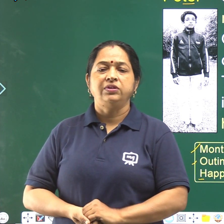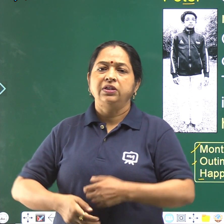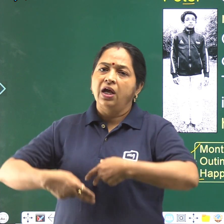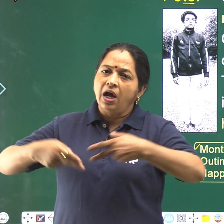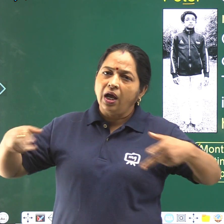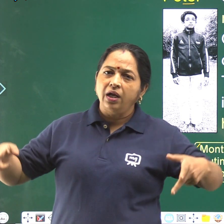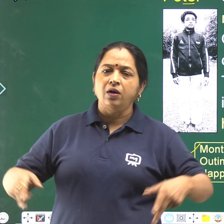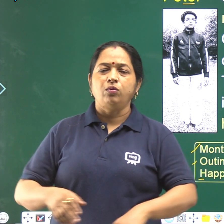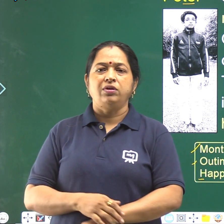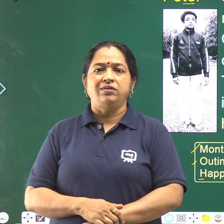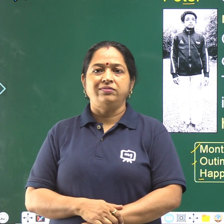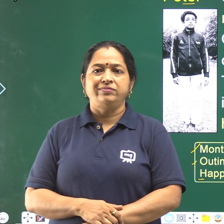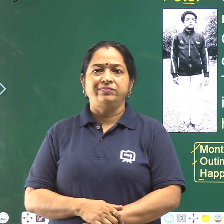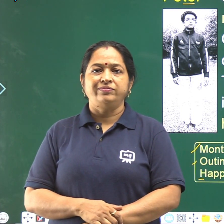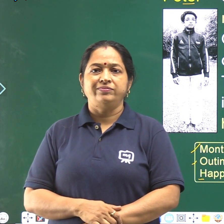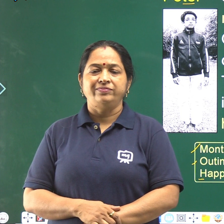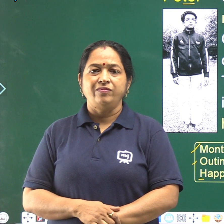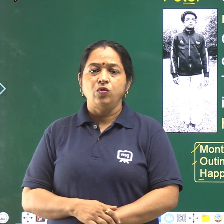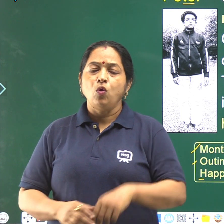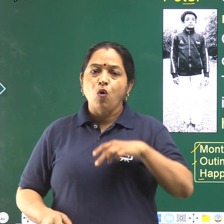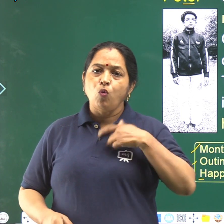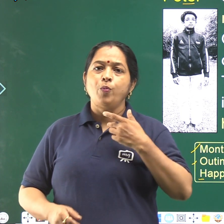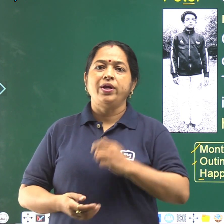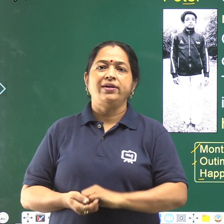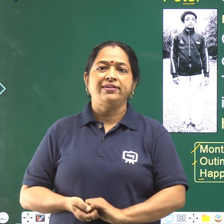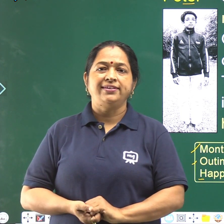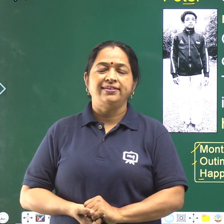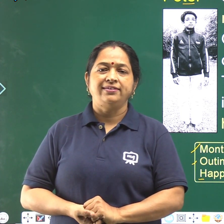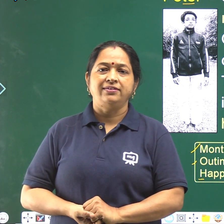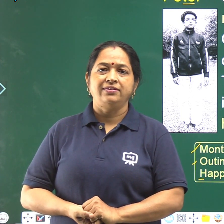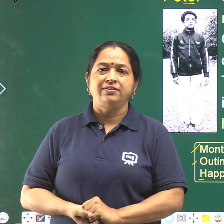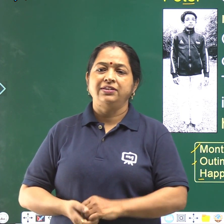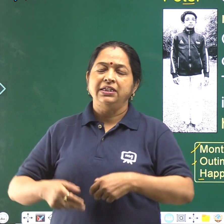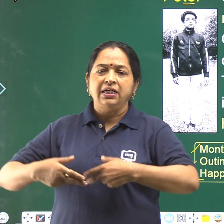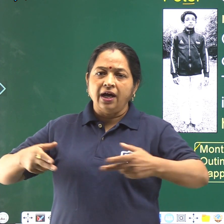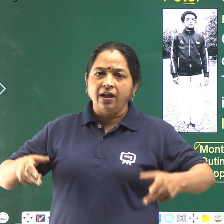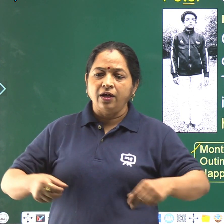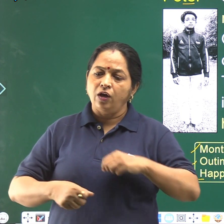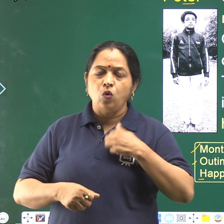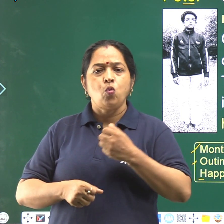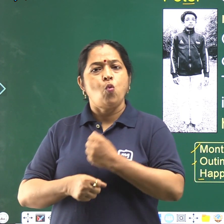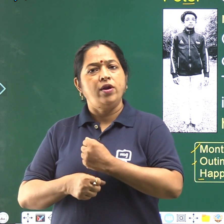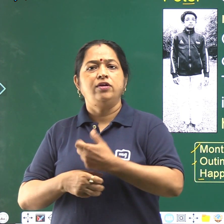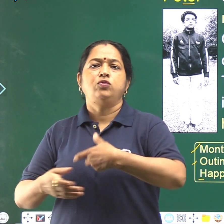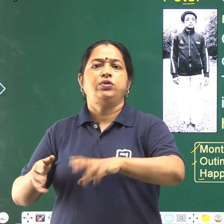अलग अलग होता है और उनमें अलग अलग गुण होते हैं